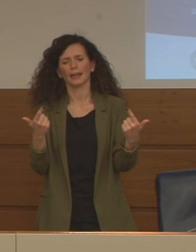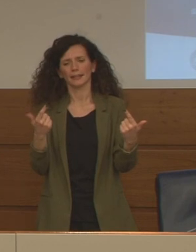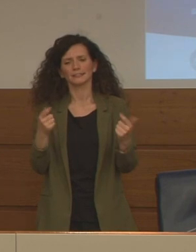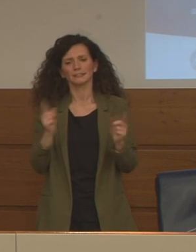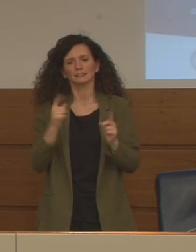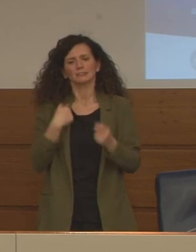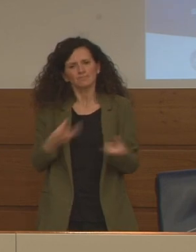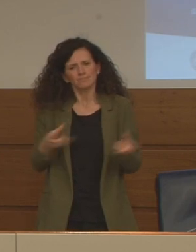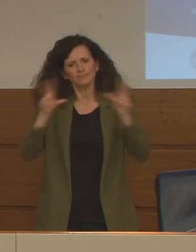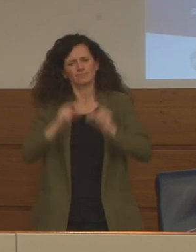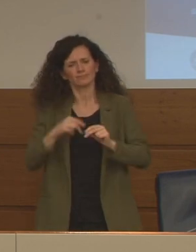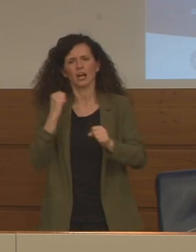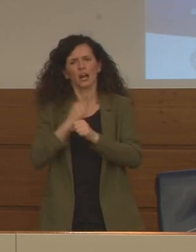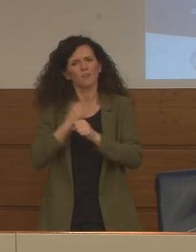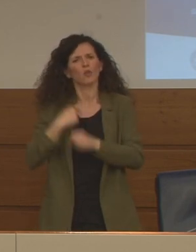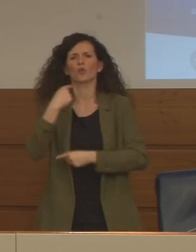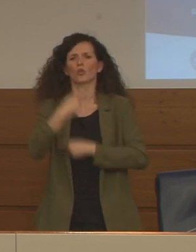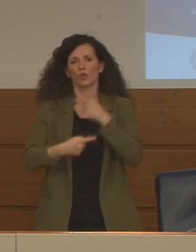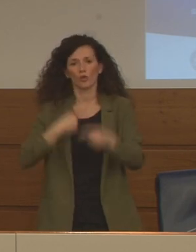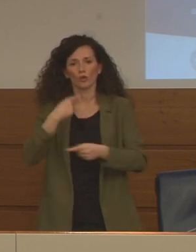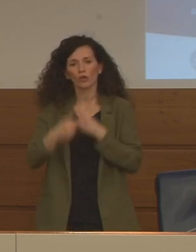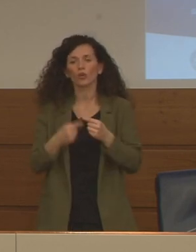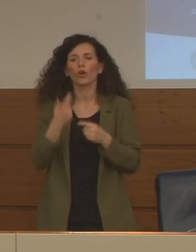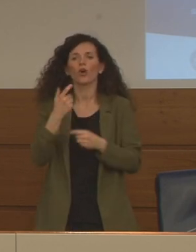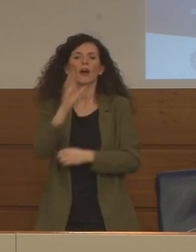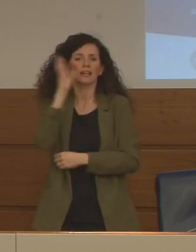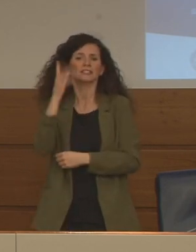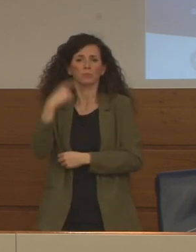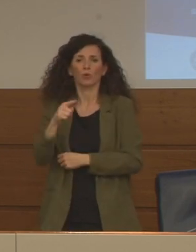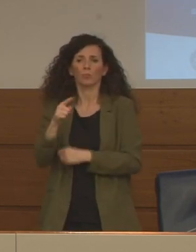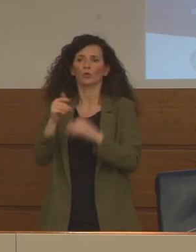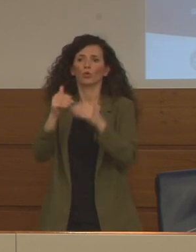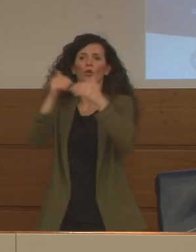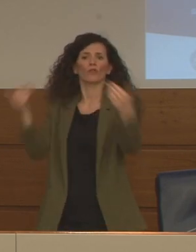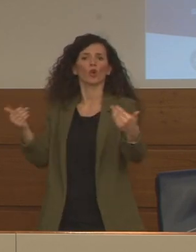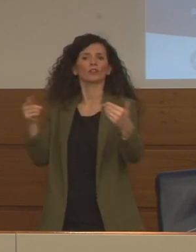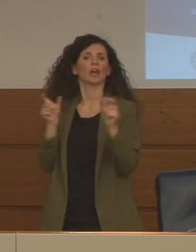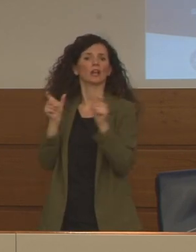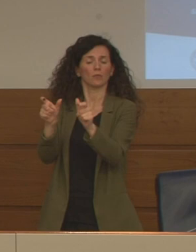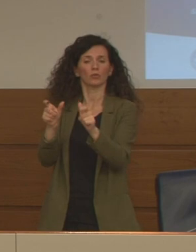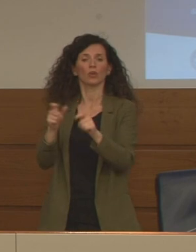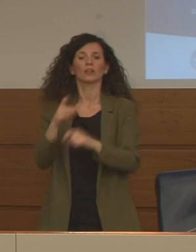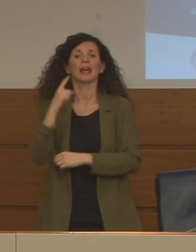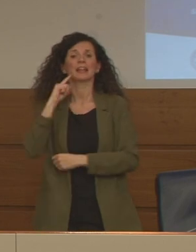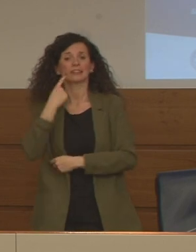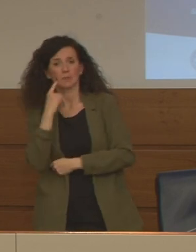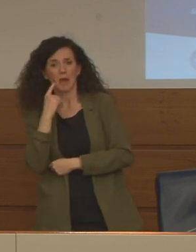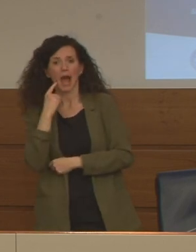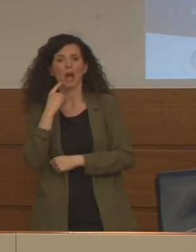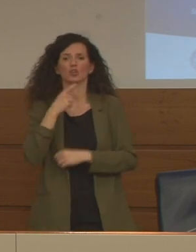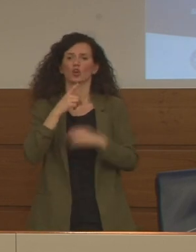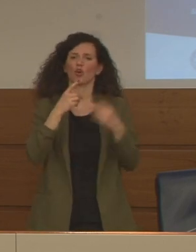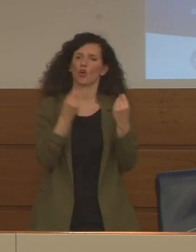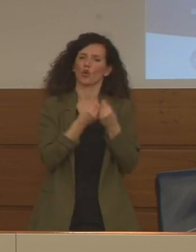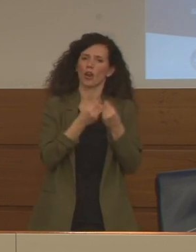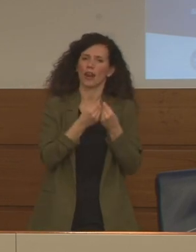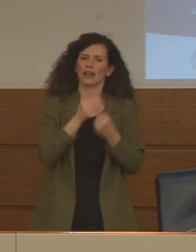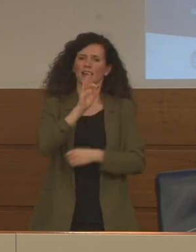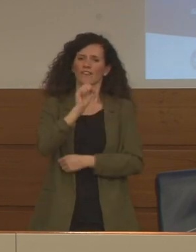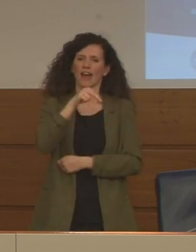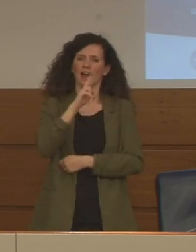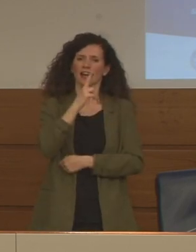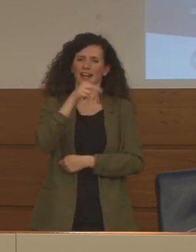frontiere a livello diplomatico il ministro di maio ai colleghi della farnesina stanno lavorando molto ma quello che